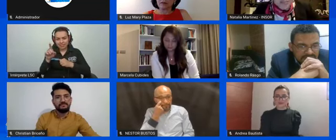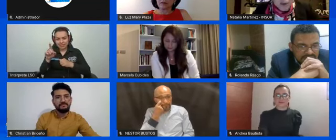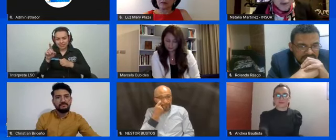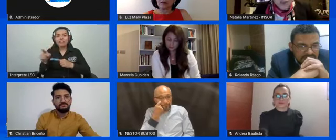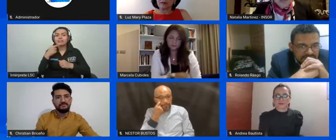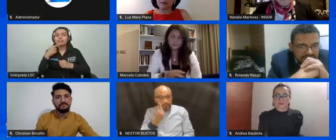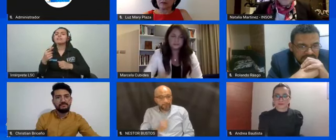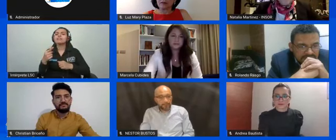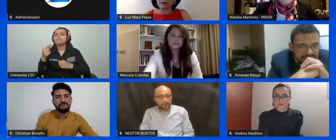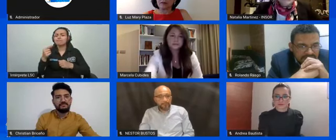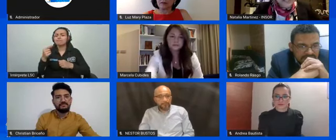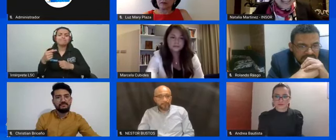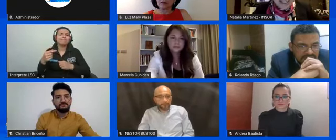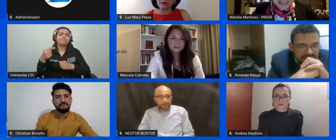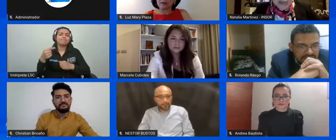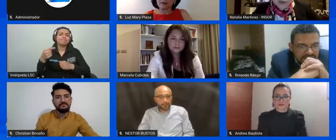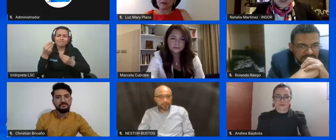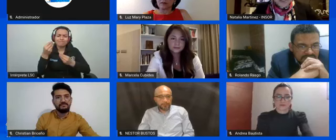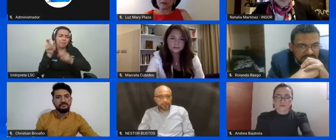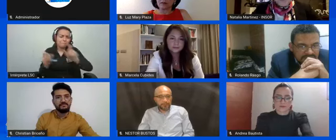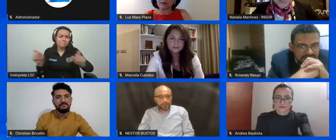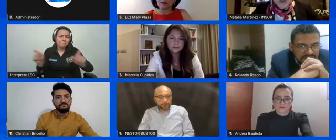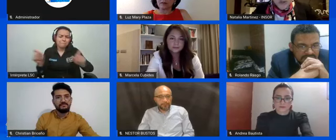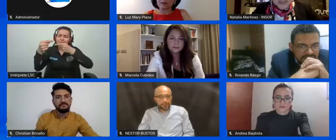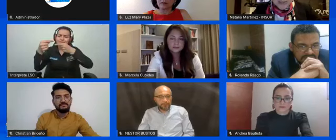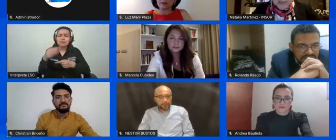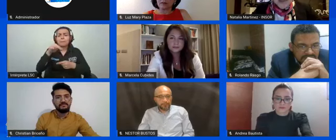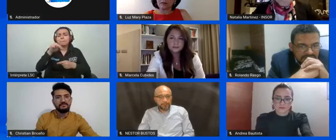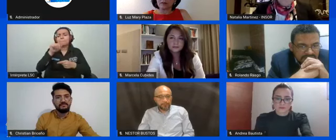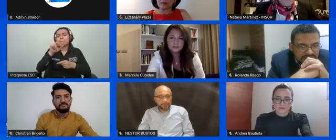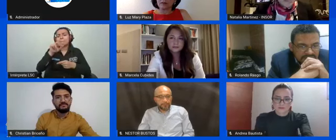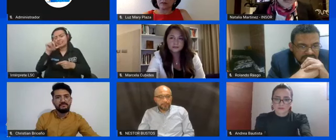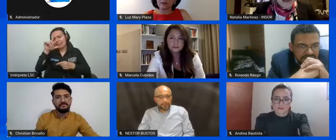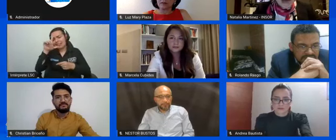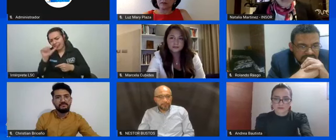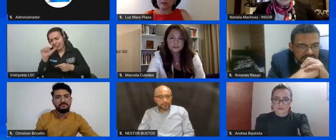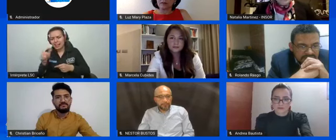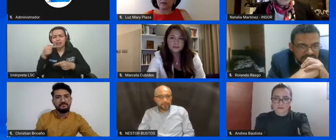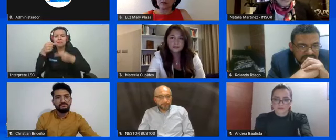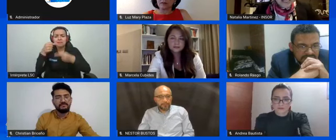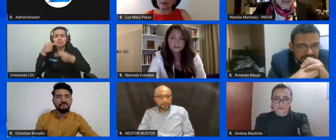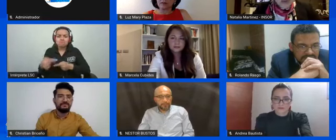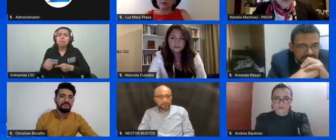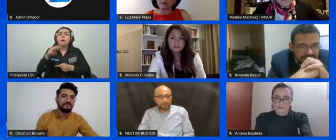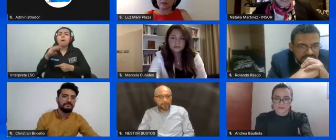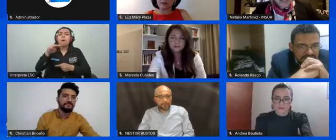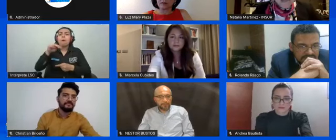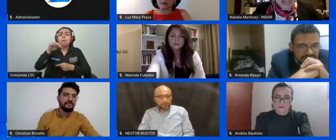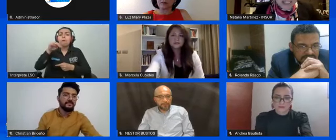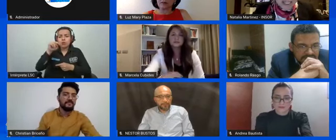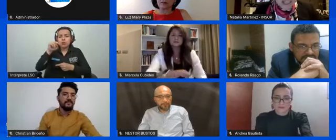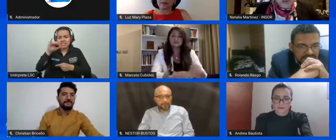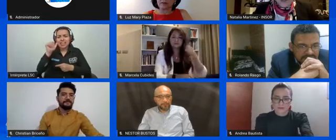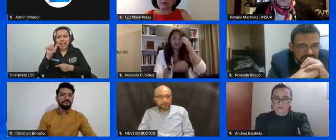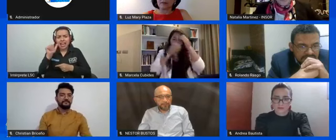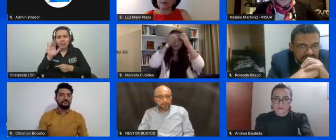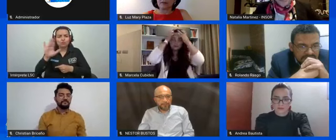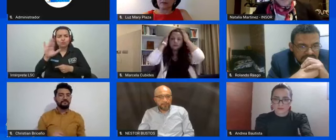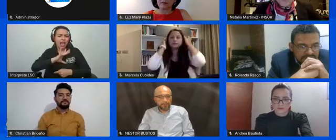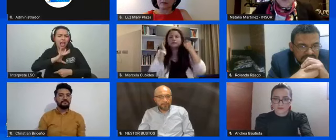Juan Espinosa, Marcela Guerrero. Nos saluda también Mónica Carvajal desde Cali de la Universidad del Valle, que